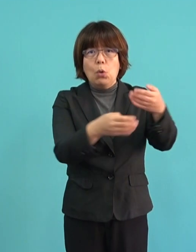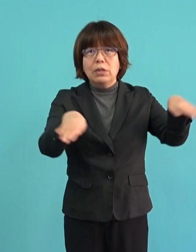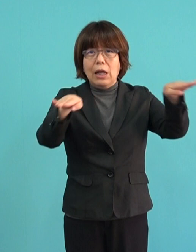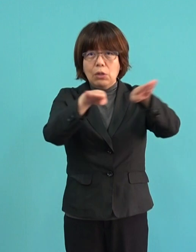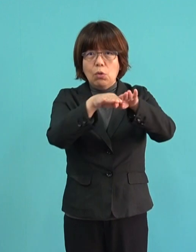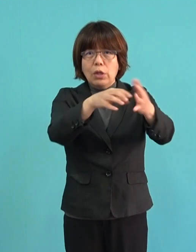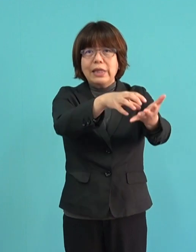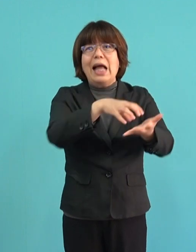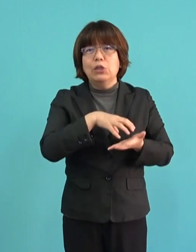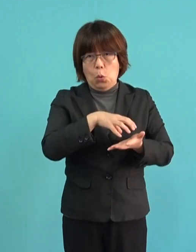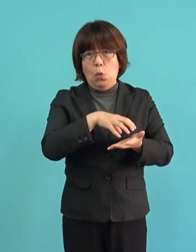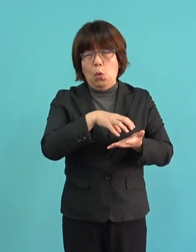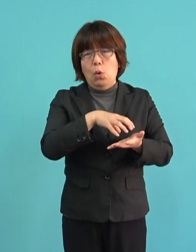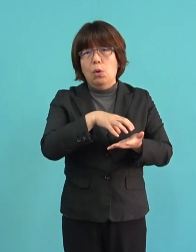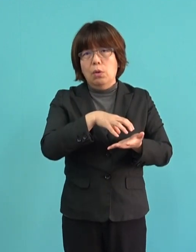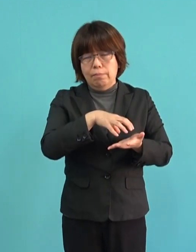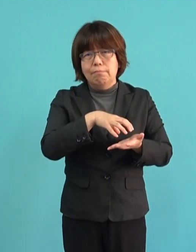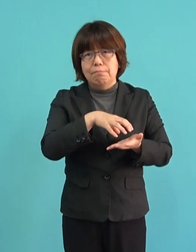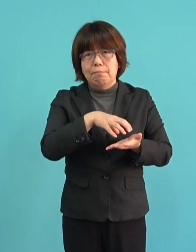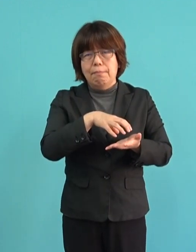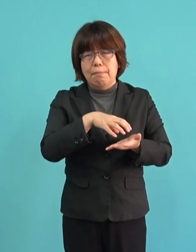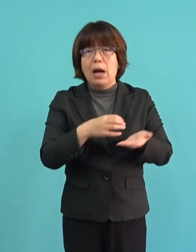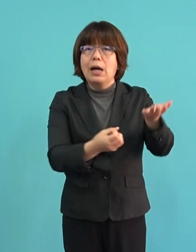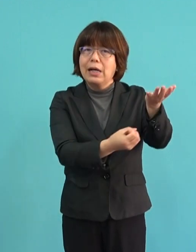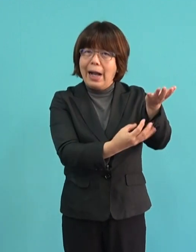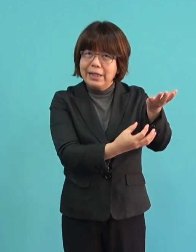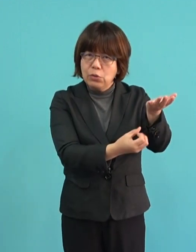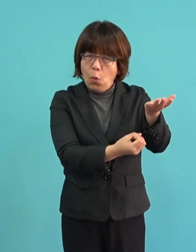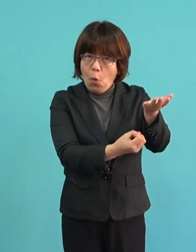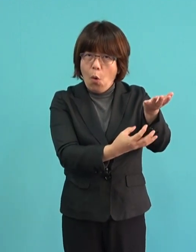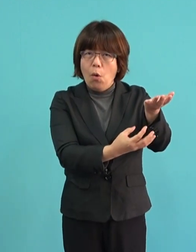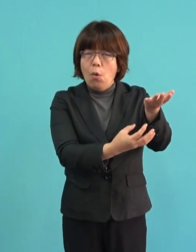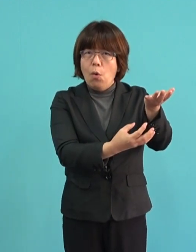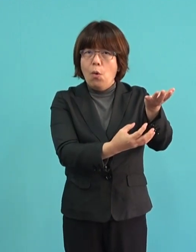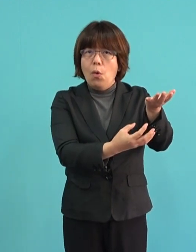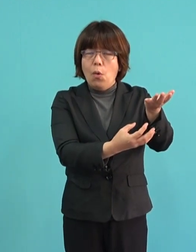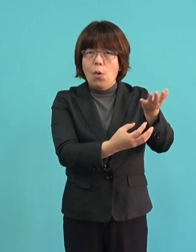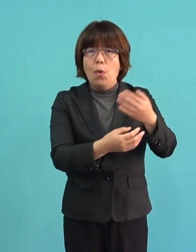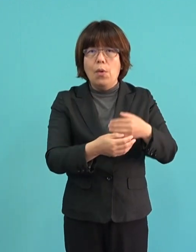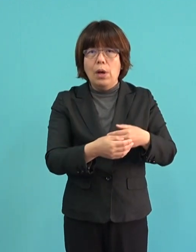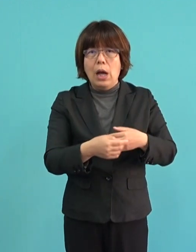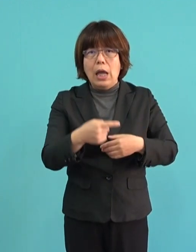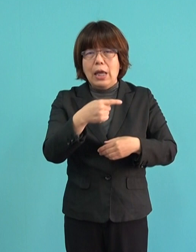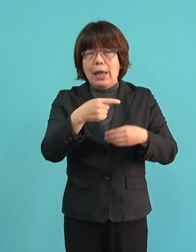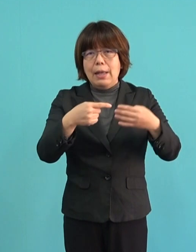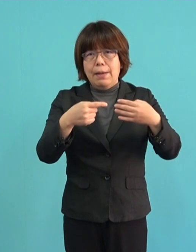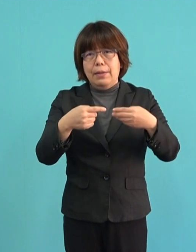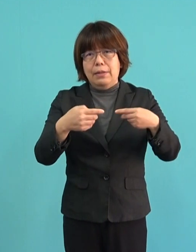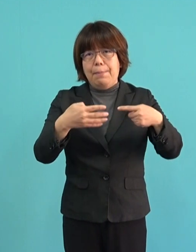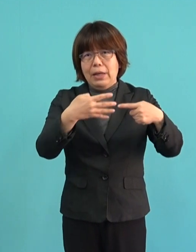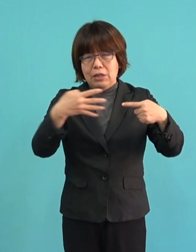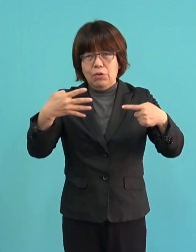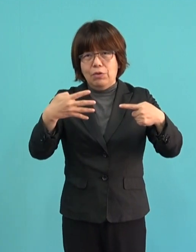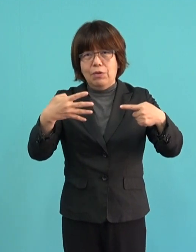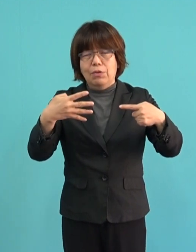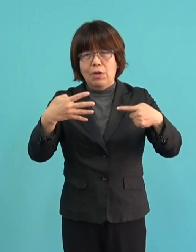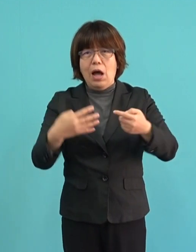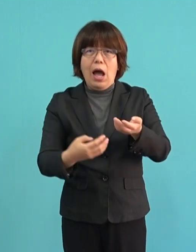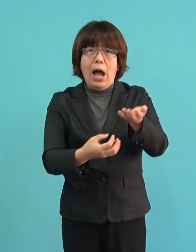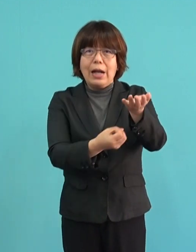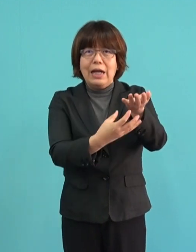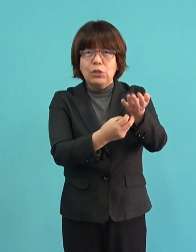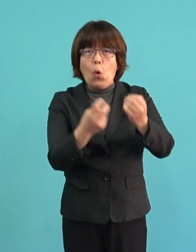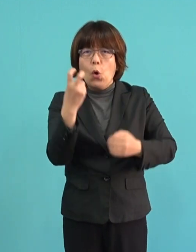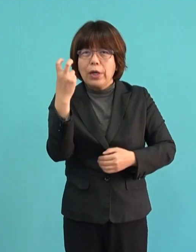対象がありまして仮想っていうのは燃やす方のこの仮想ですけれども一般社団法人の科捜研っていうところ